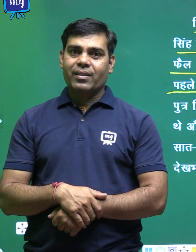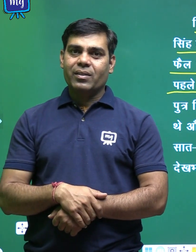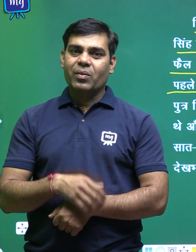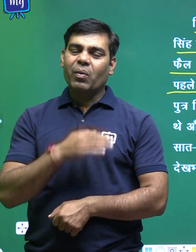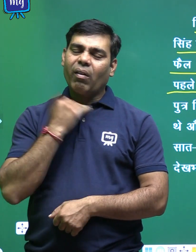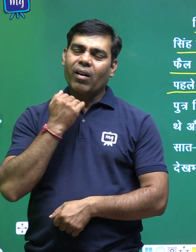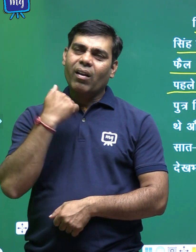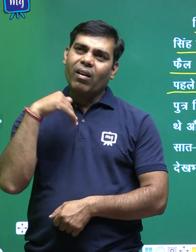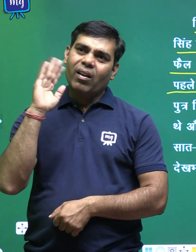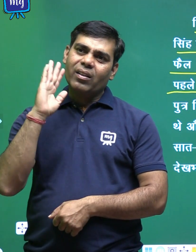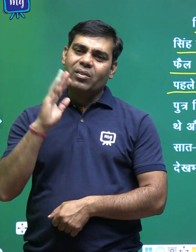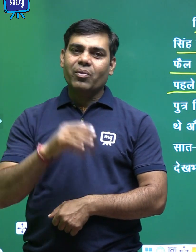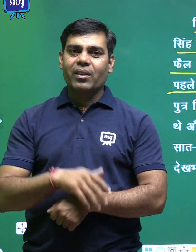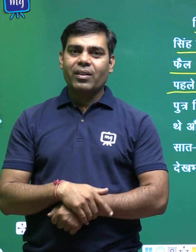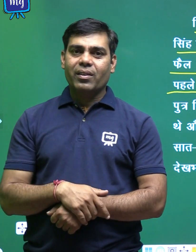कालग्रस्त हो गए थे।